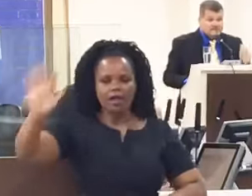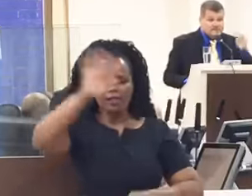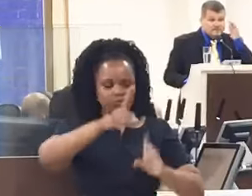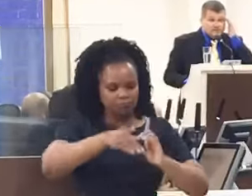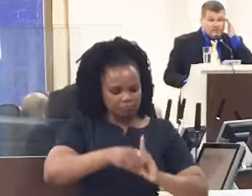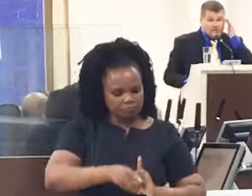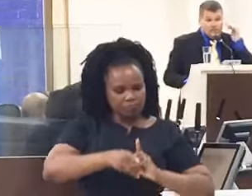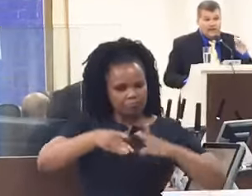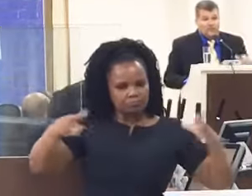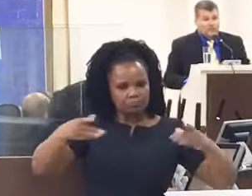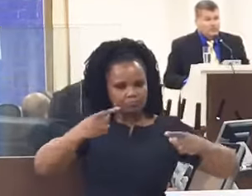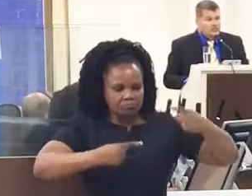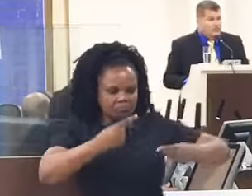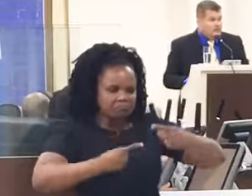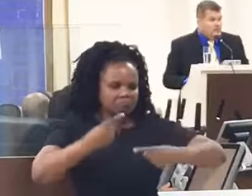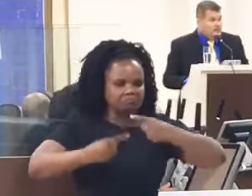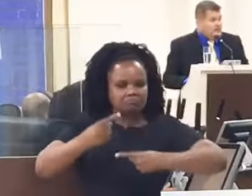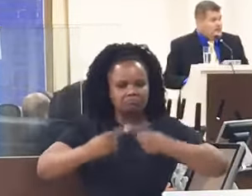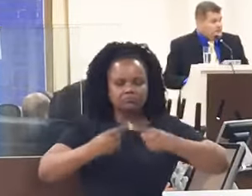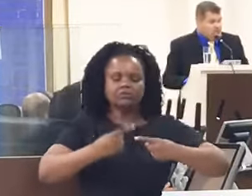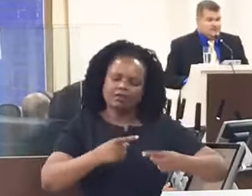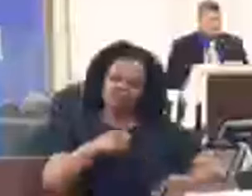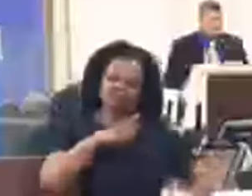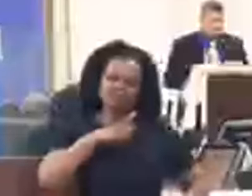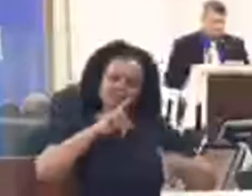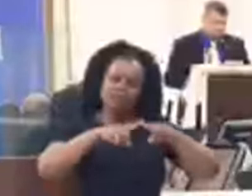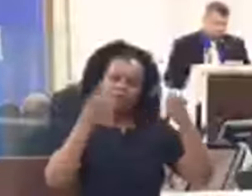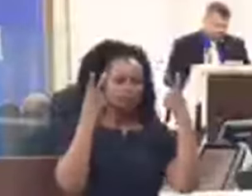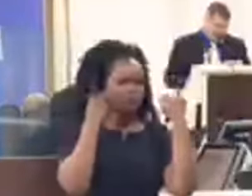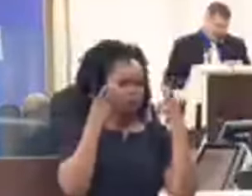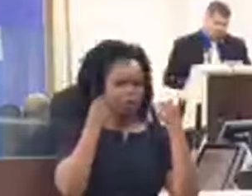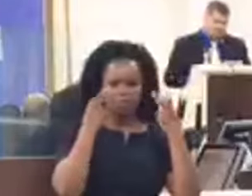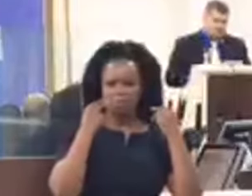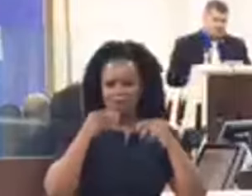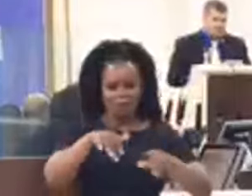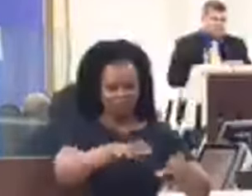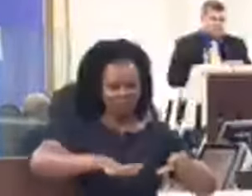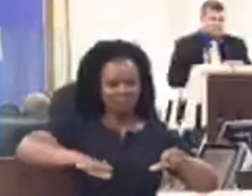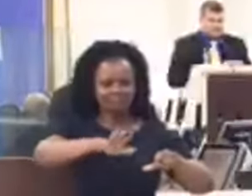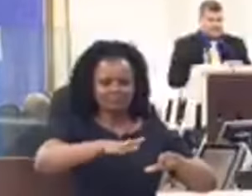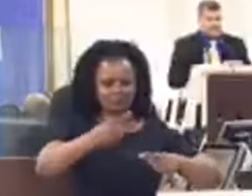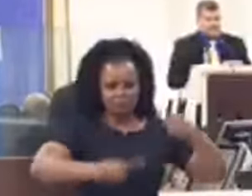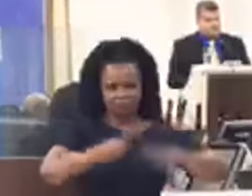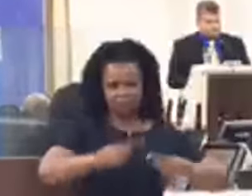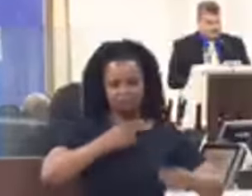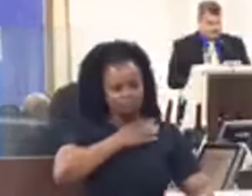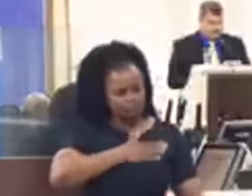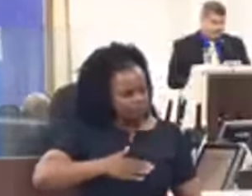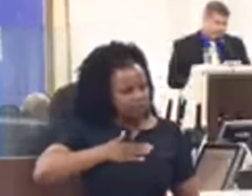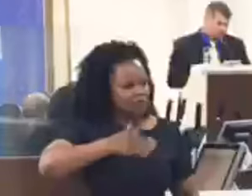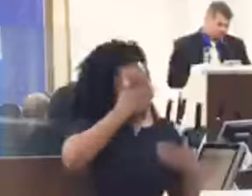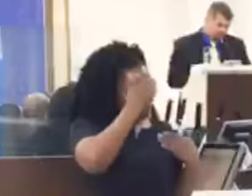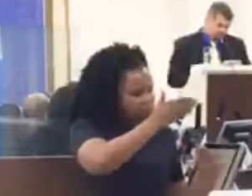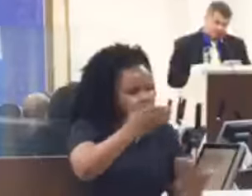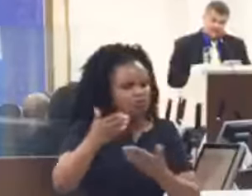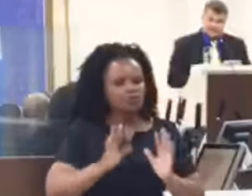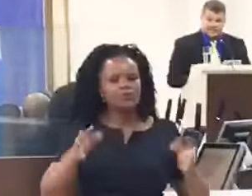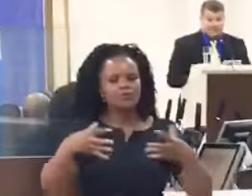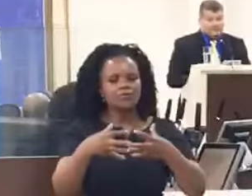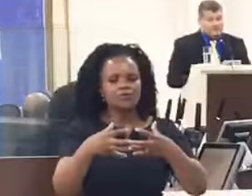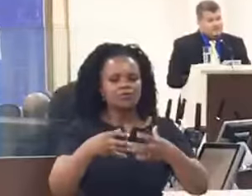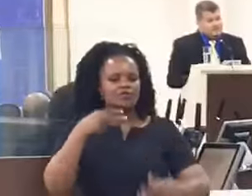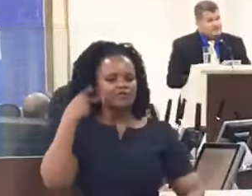divergências, e isso é normal na política. Então, agradeço os 19 vereadores